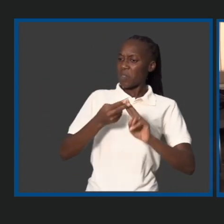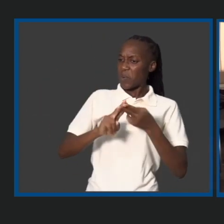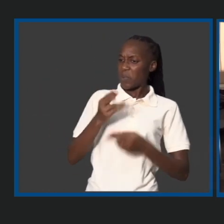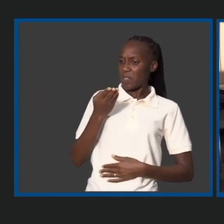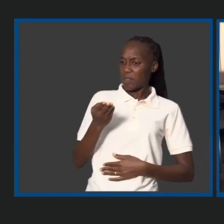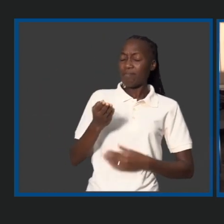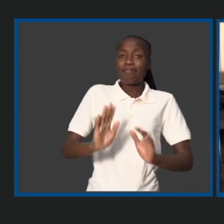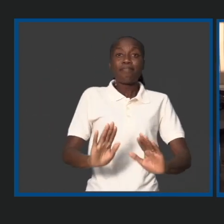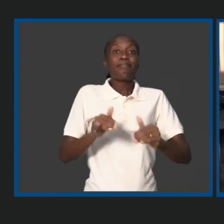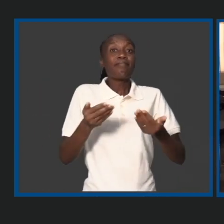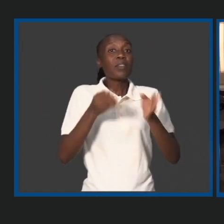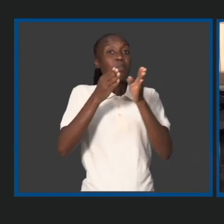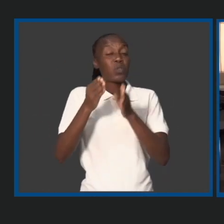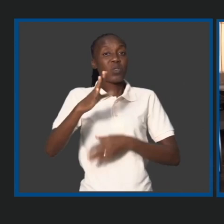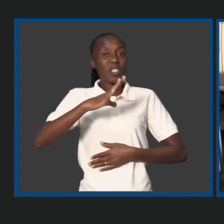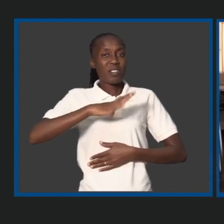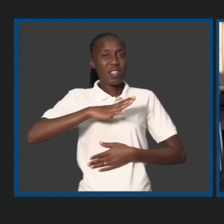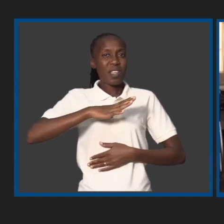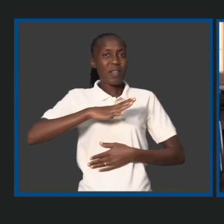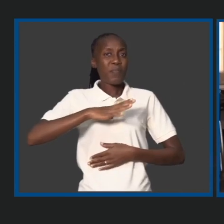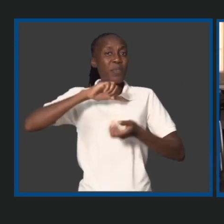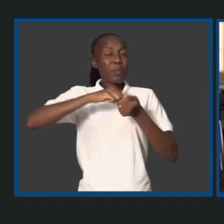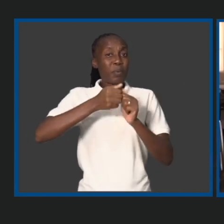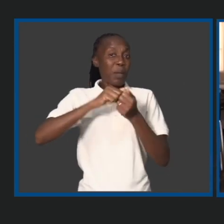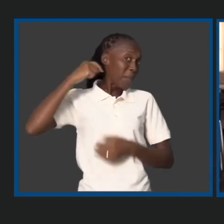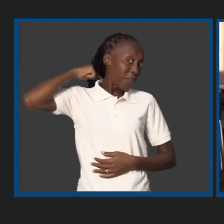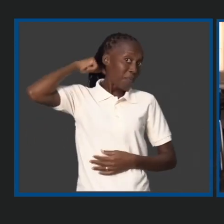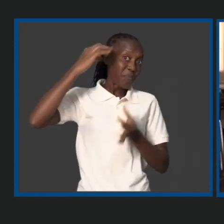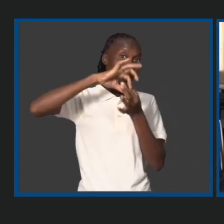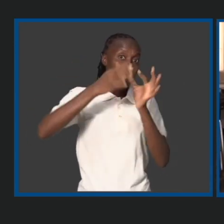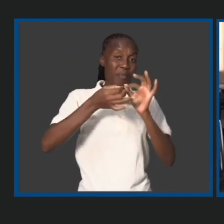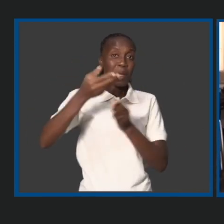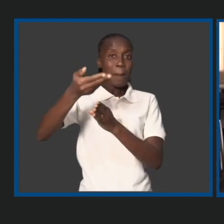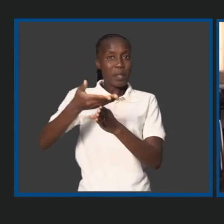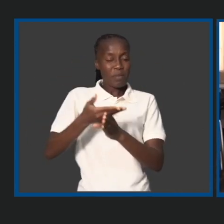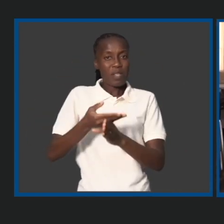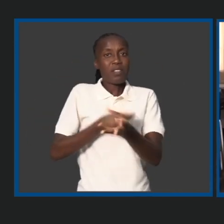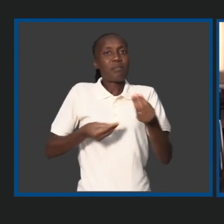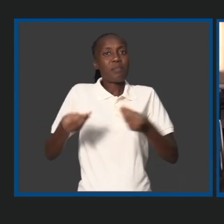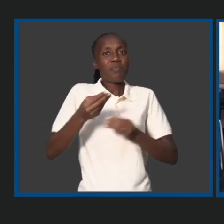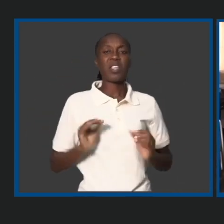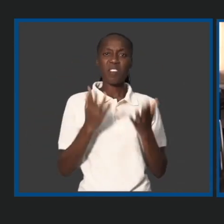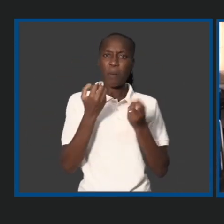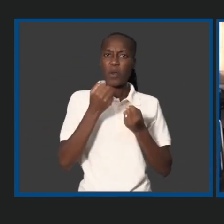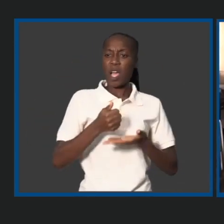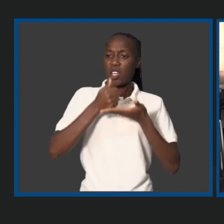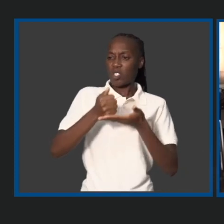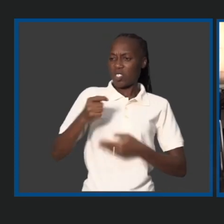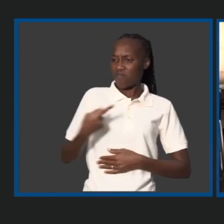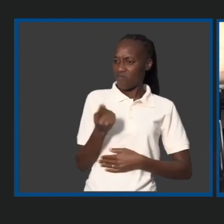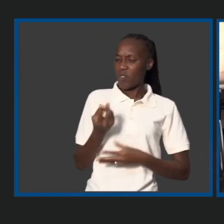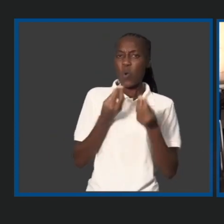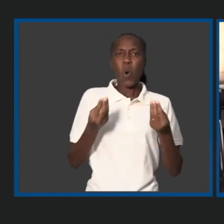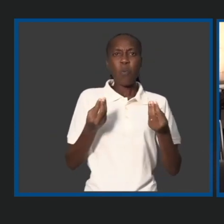encontro, pessoas com problema de lesão medular, partilhar suas experiências de vida, pode ajudar um pouco